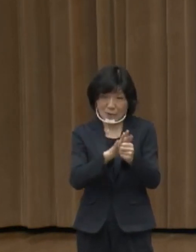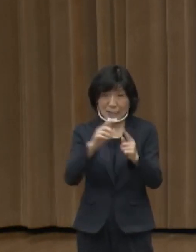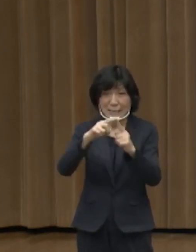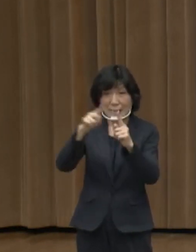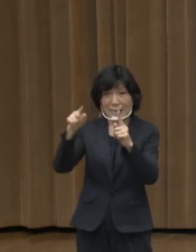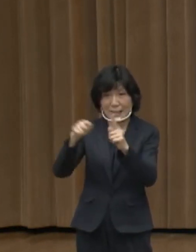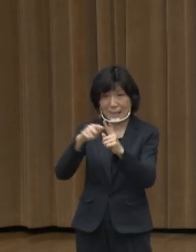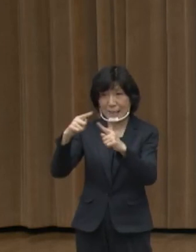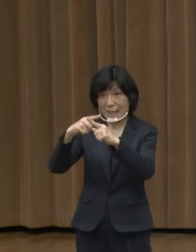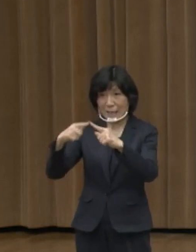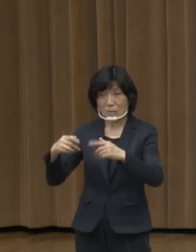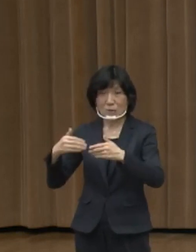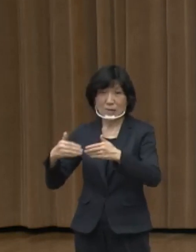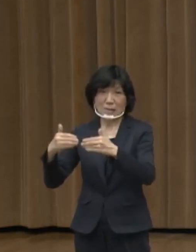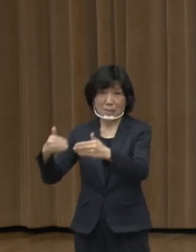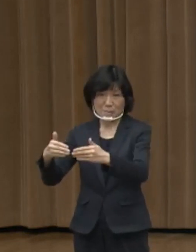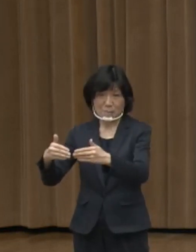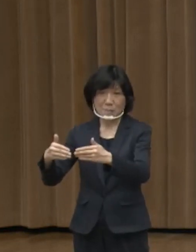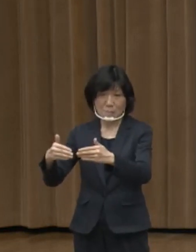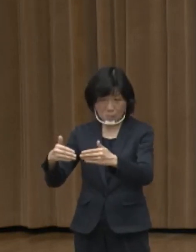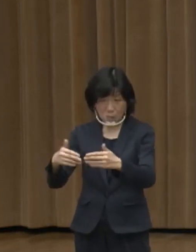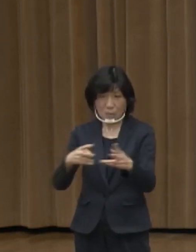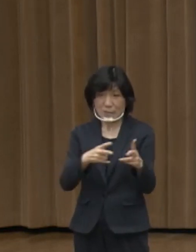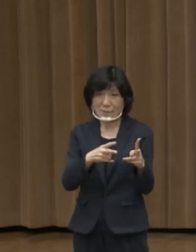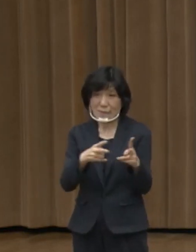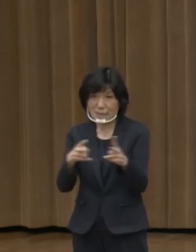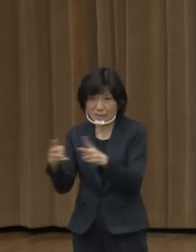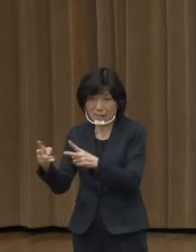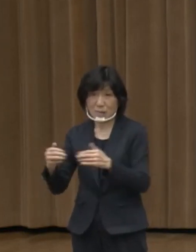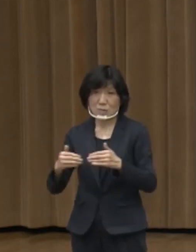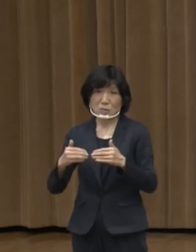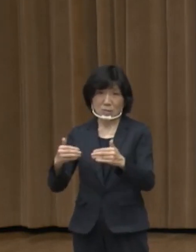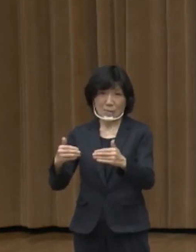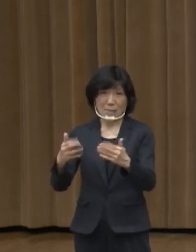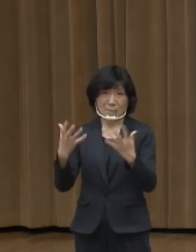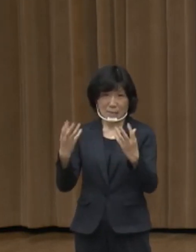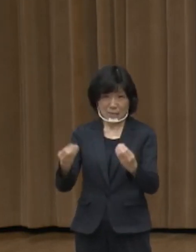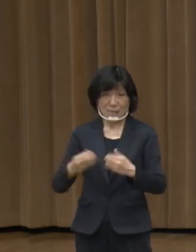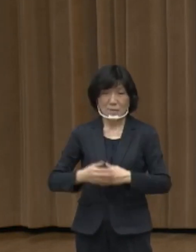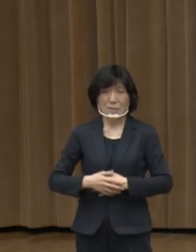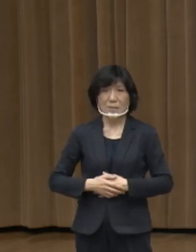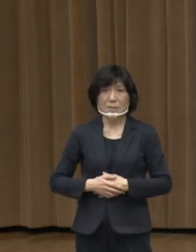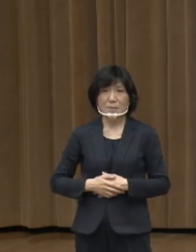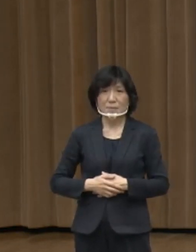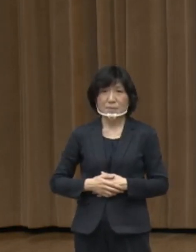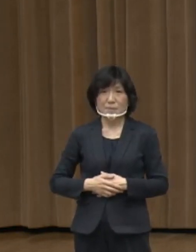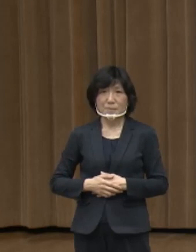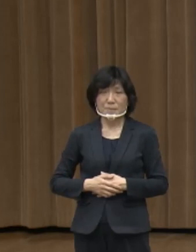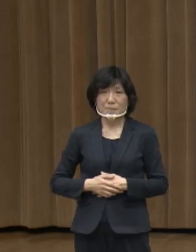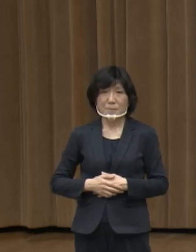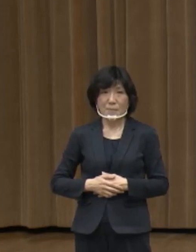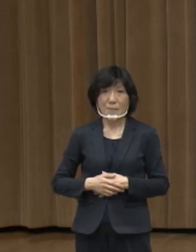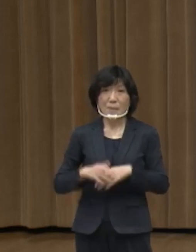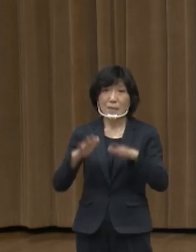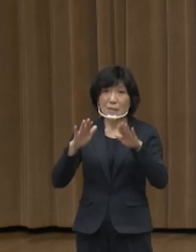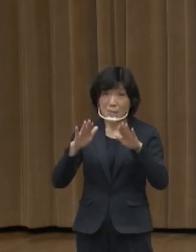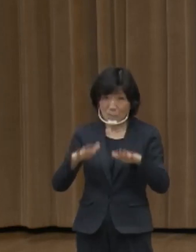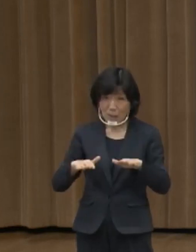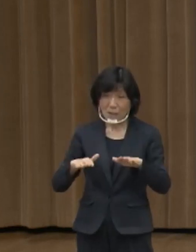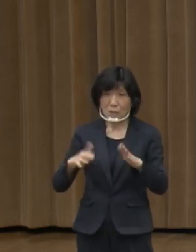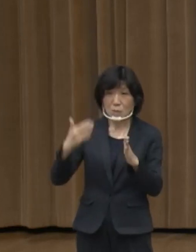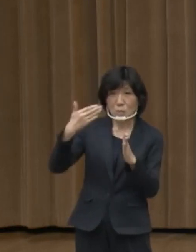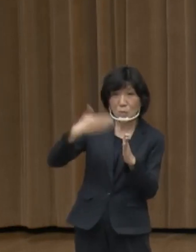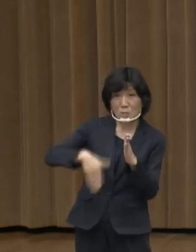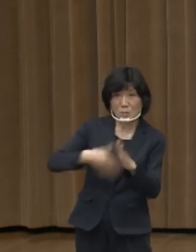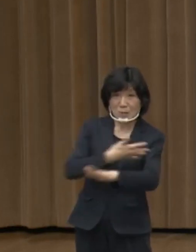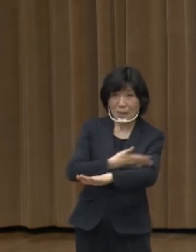援など5つの項目に整理してこれを進めてきたところであります。でそれが今の私どもの途中